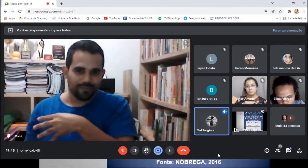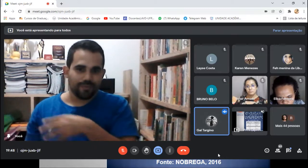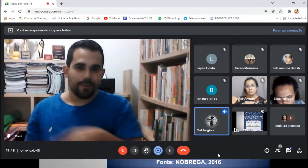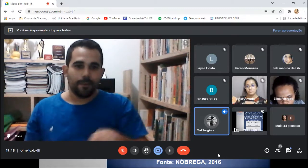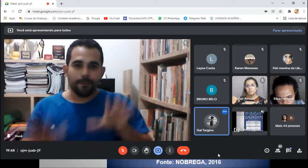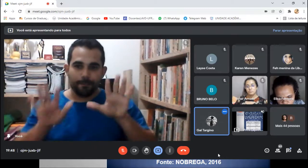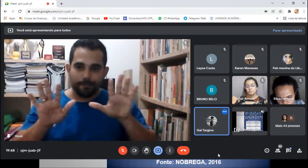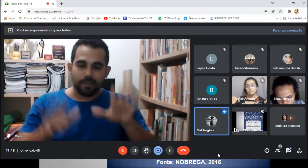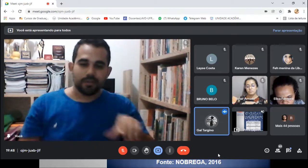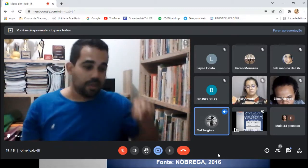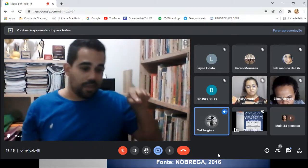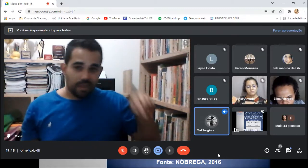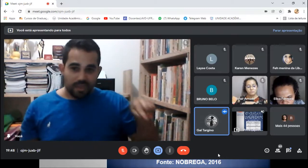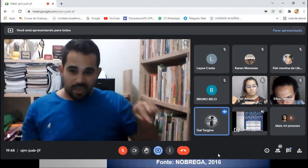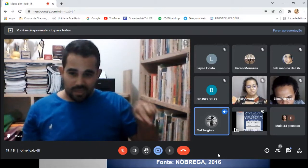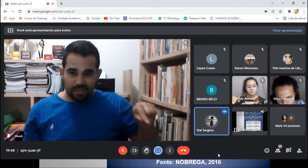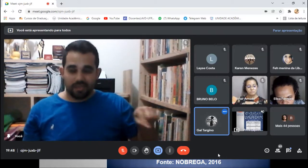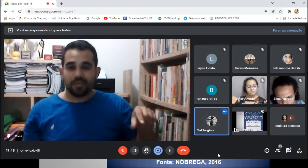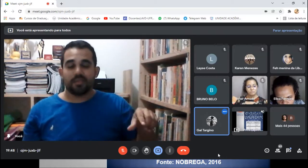comparar as diferenças.